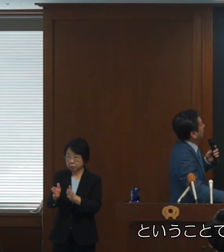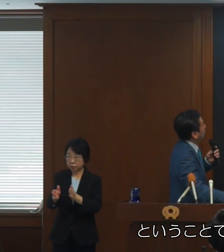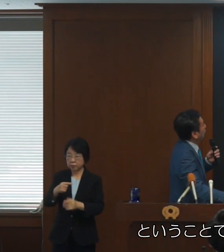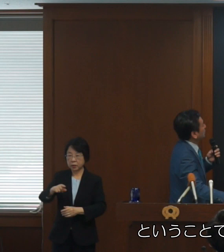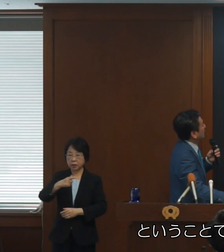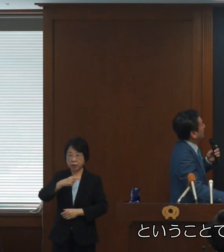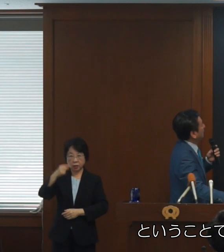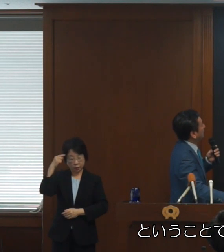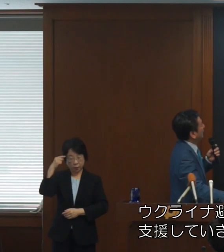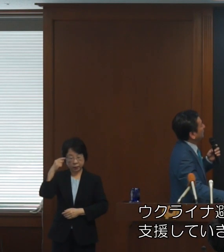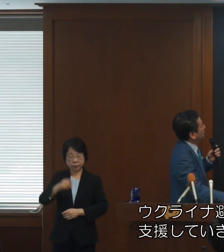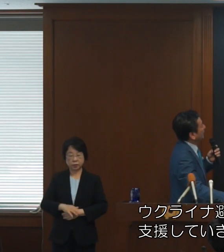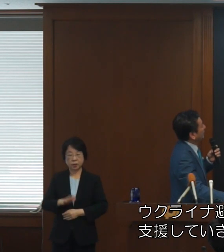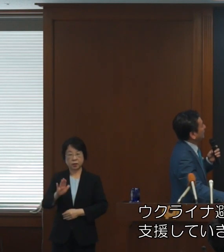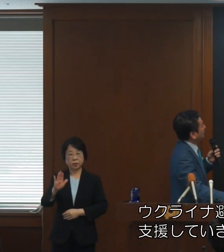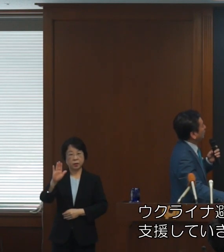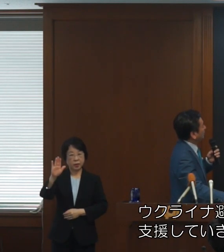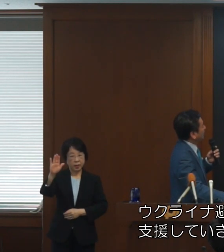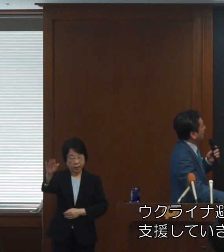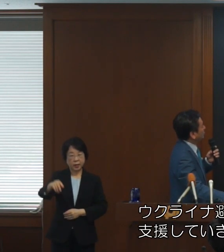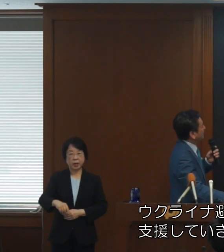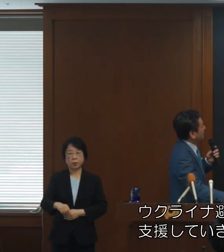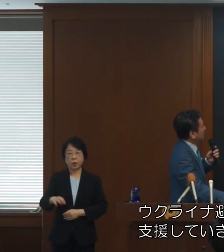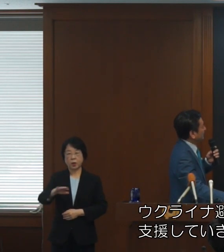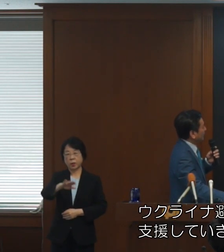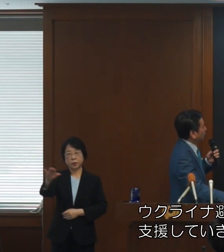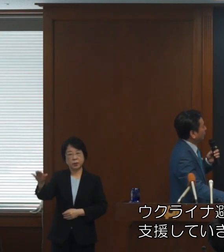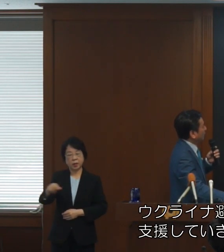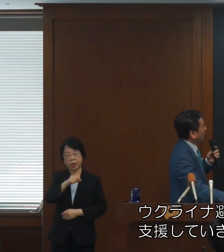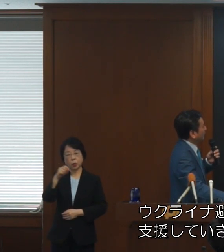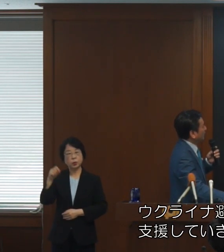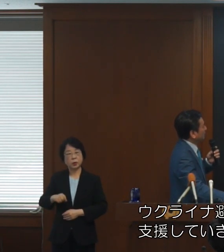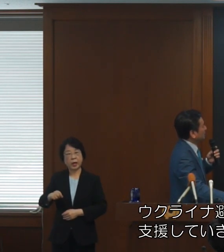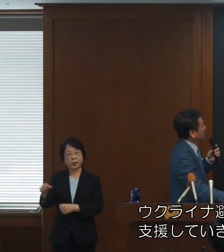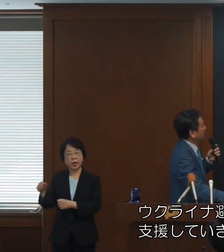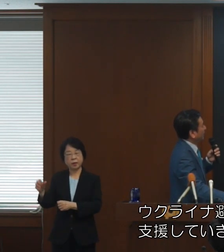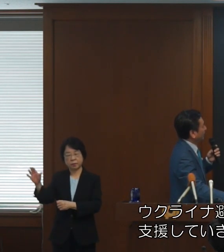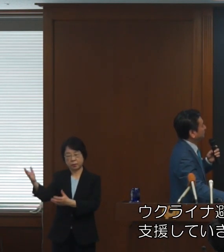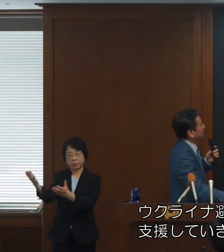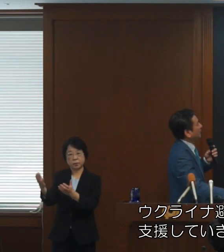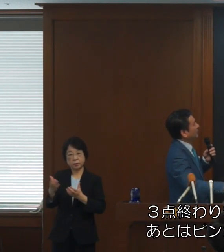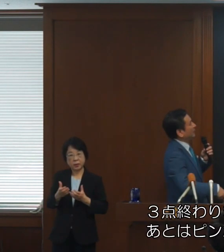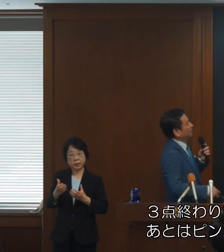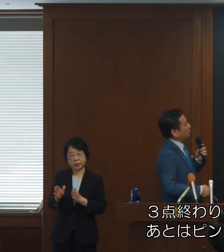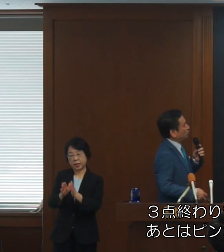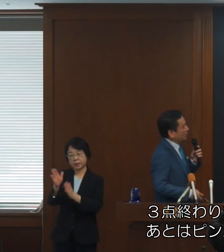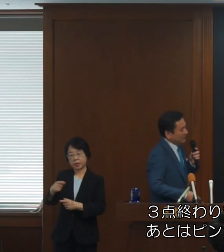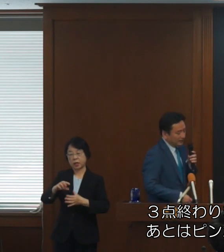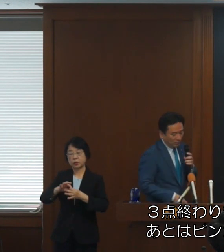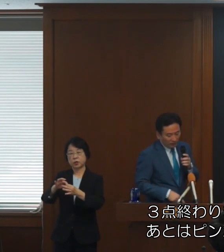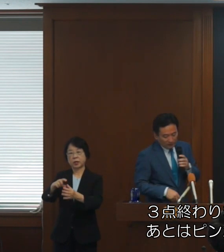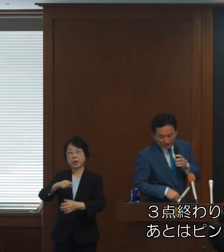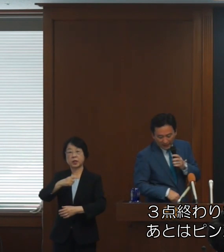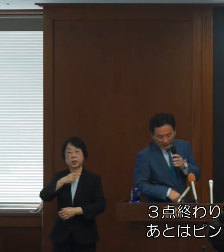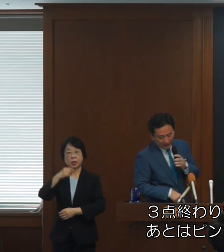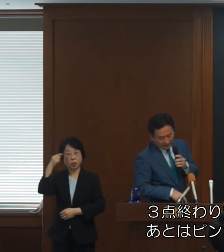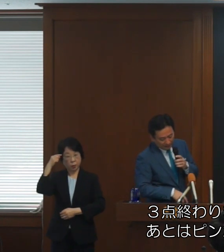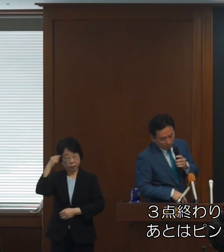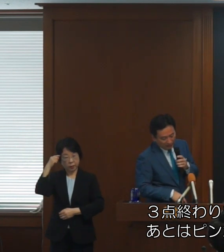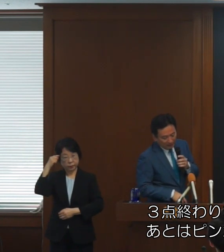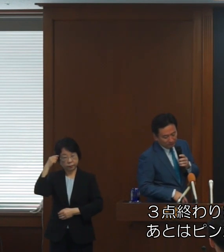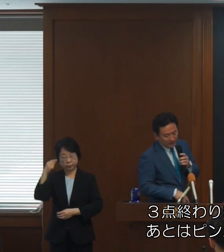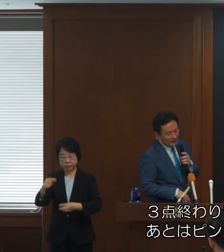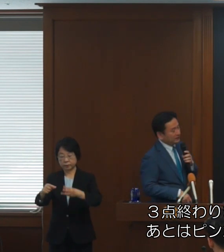いうことでこれからも佐賀県はウクライナ避難民の方々を支援していきたいと考えていますはいということで3点終わりまして